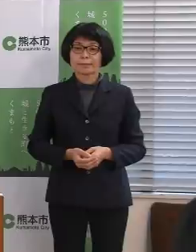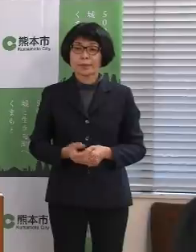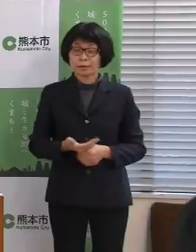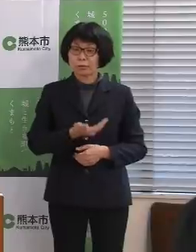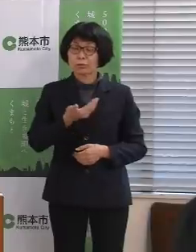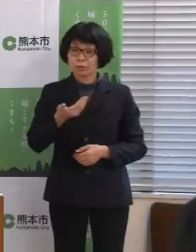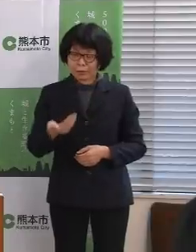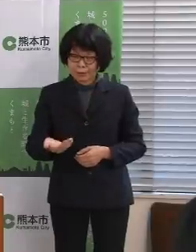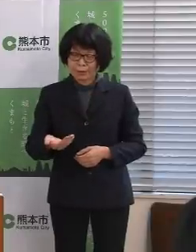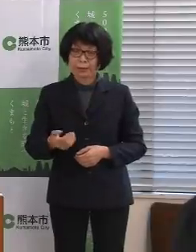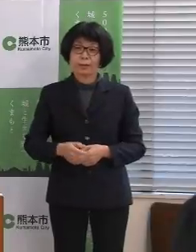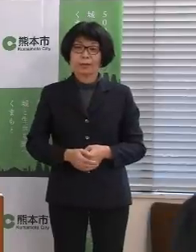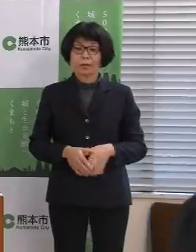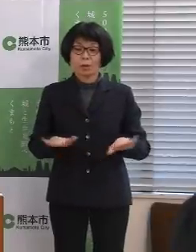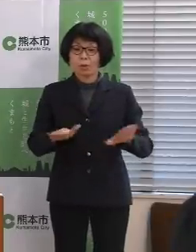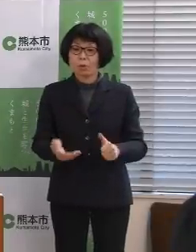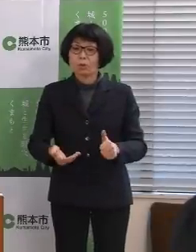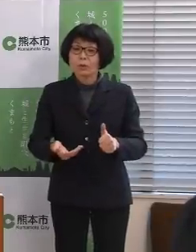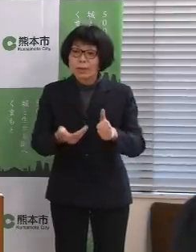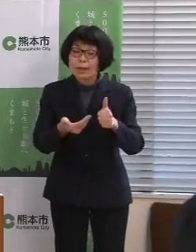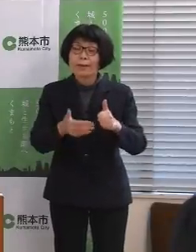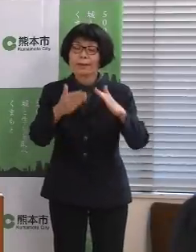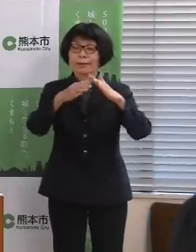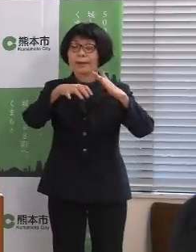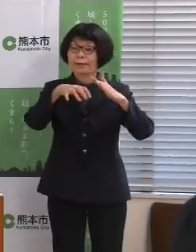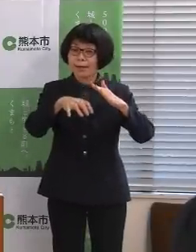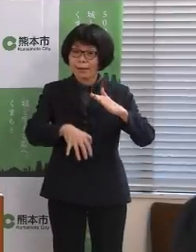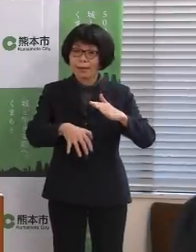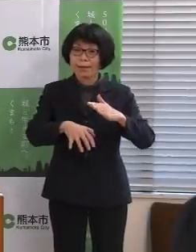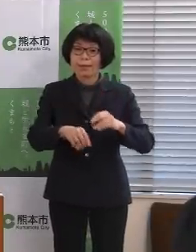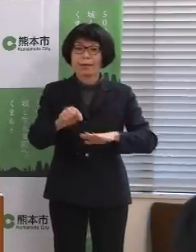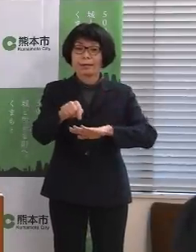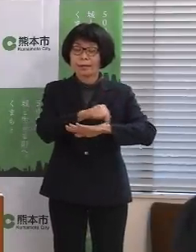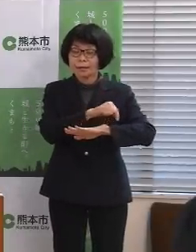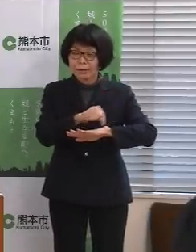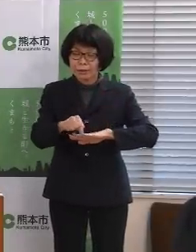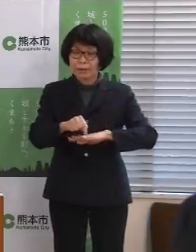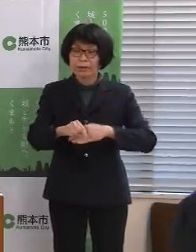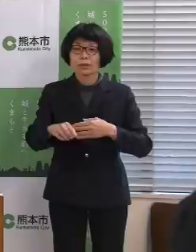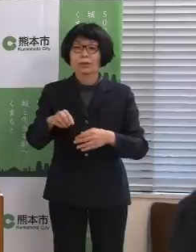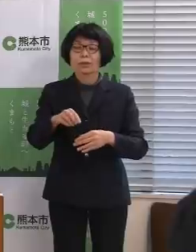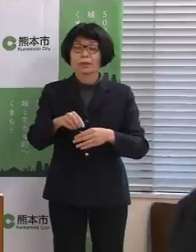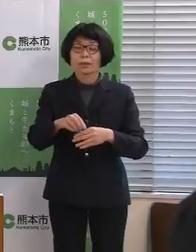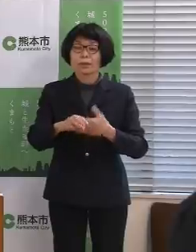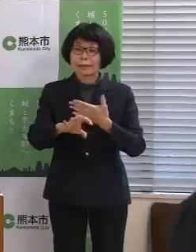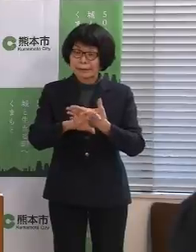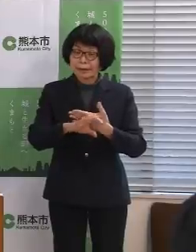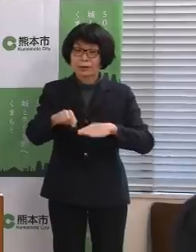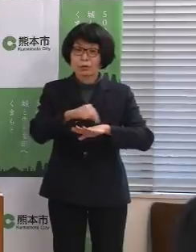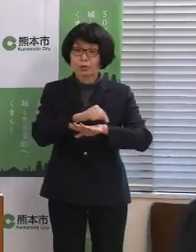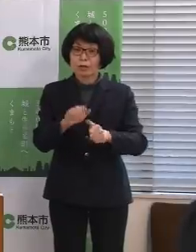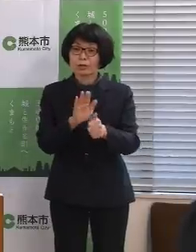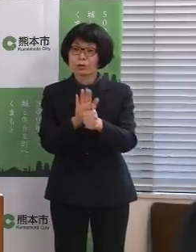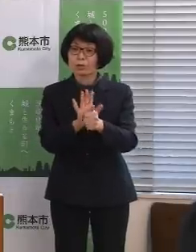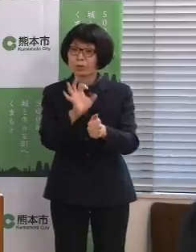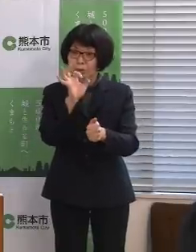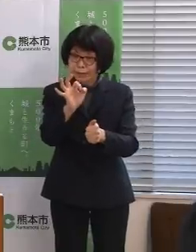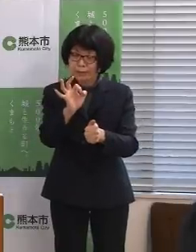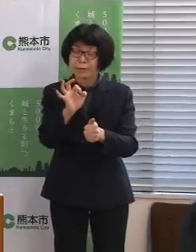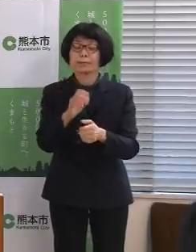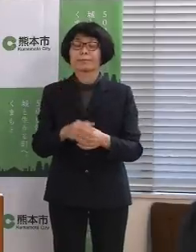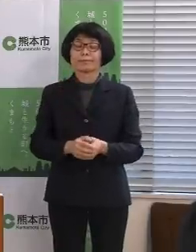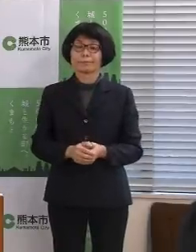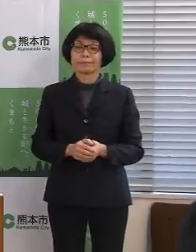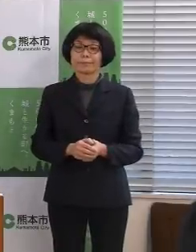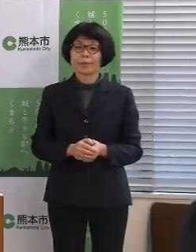次に子育て世帯への臨時特別給付金についてご報告をいたします。子育